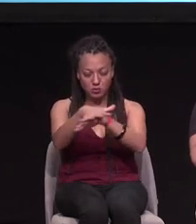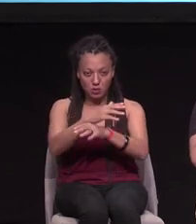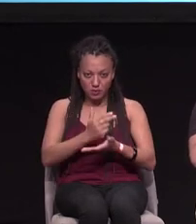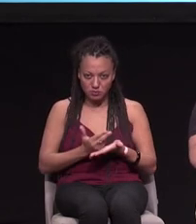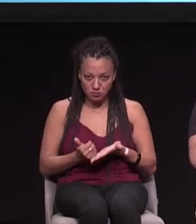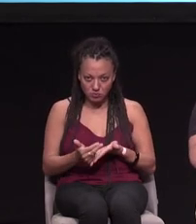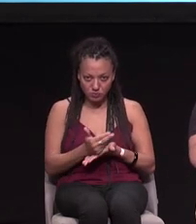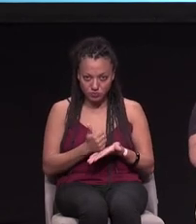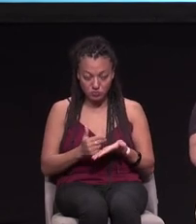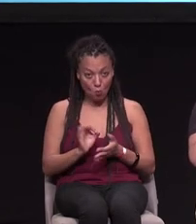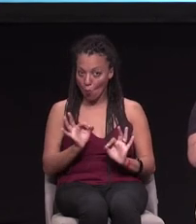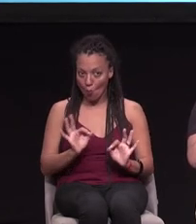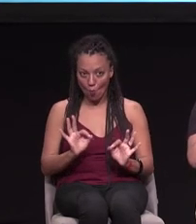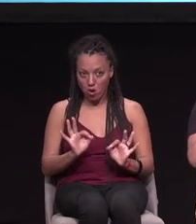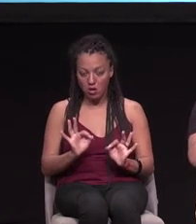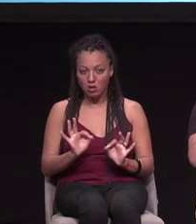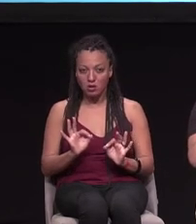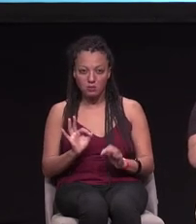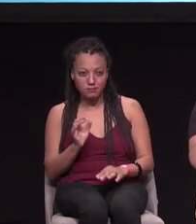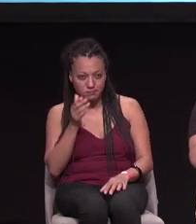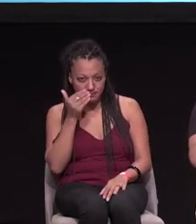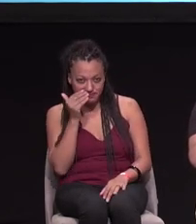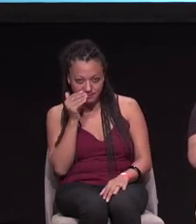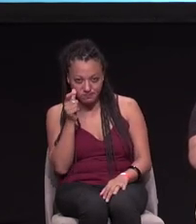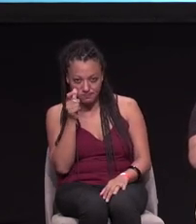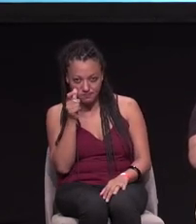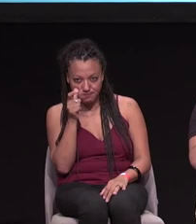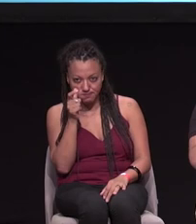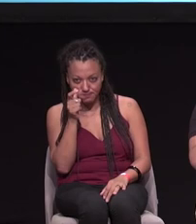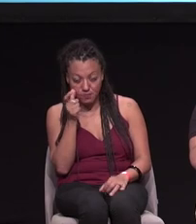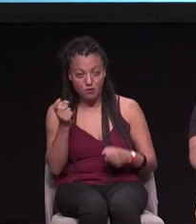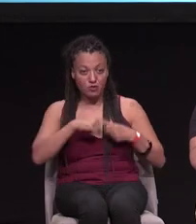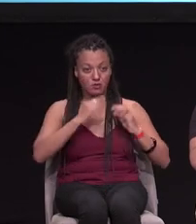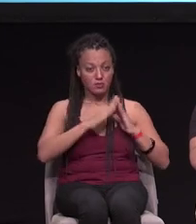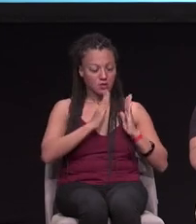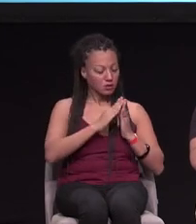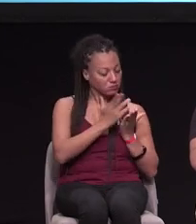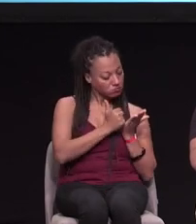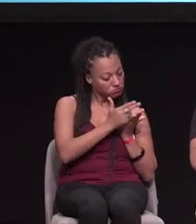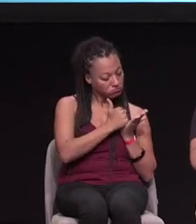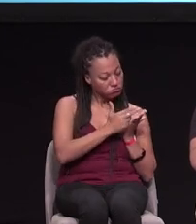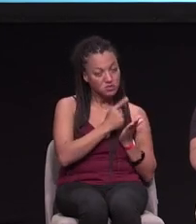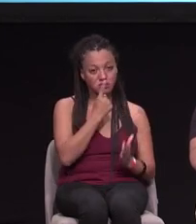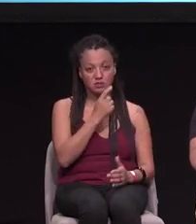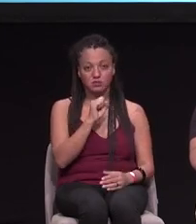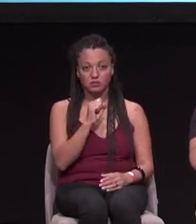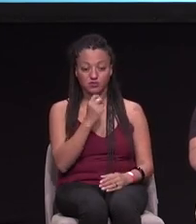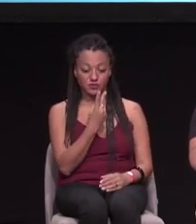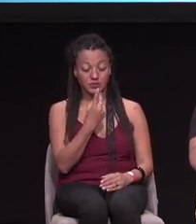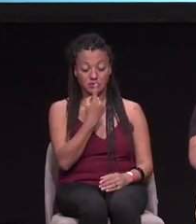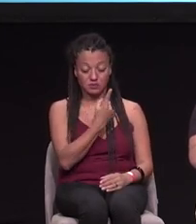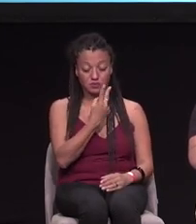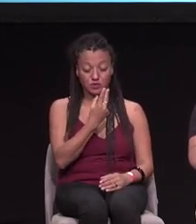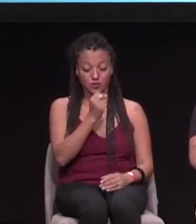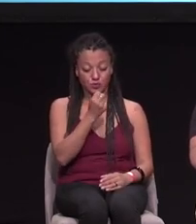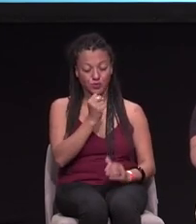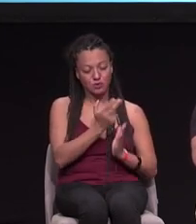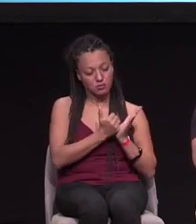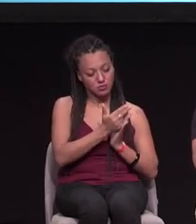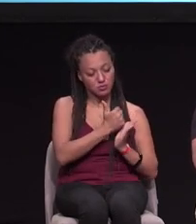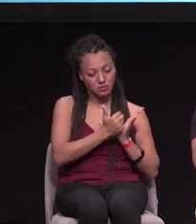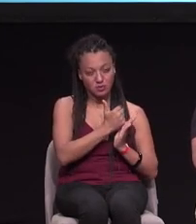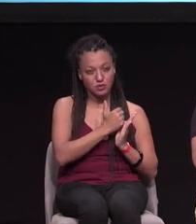ele não e não desenhava chegava em casa e desenhava tudo então todos os desenhos são de memória 128 aquarelas também desse livro são de